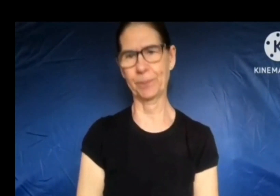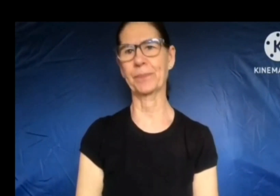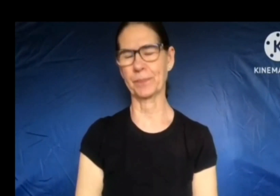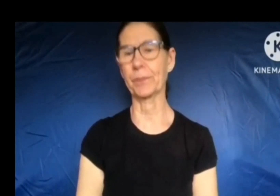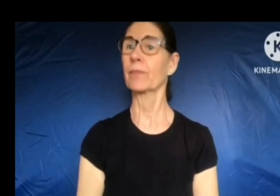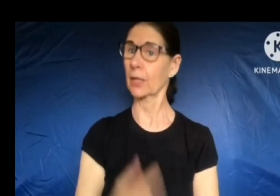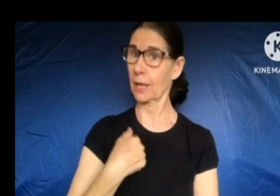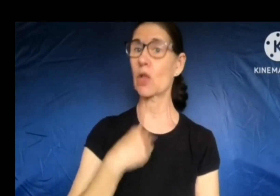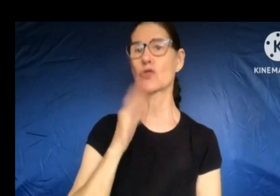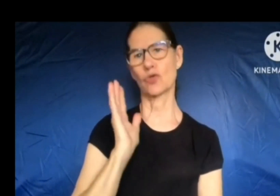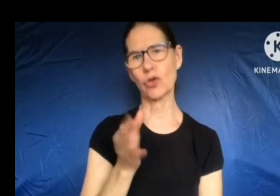é as questões da vida.